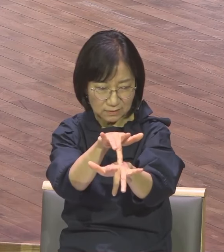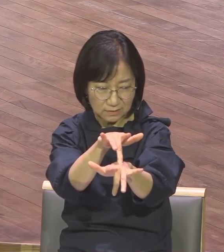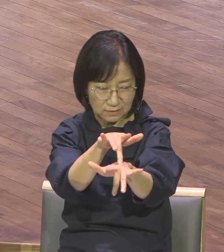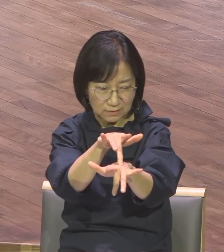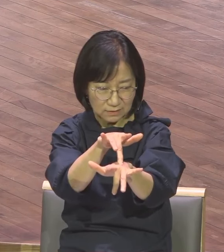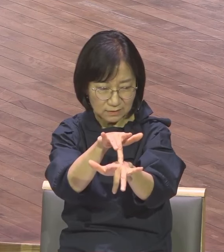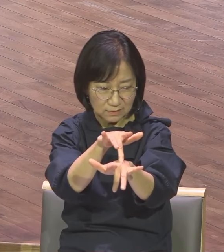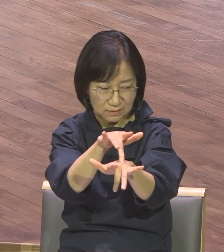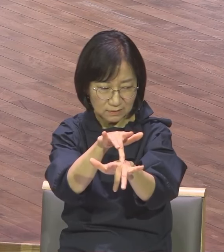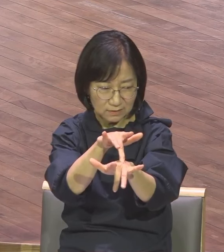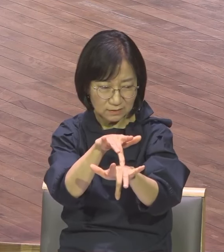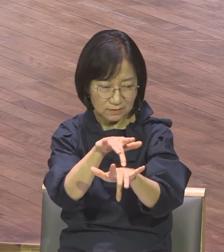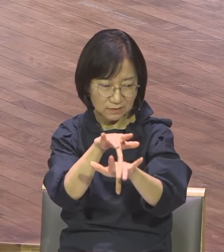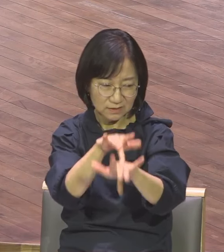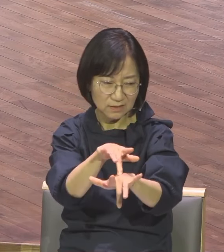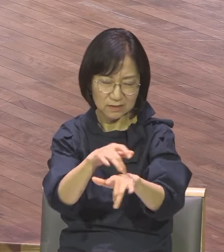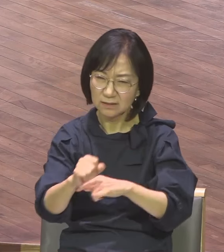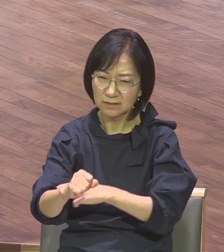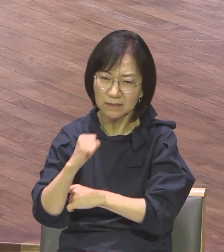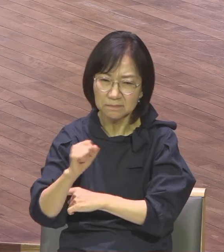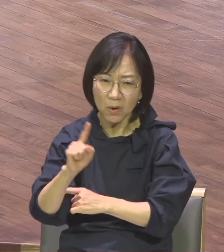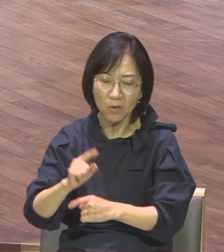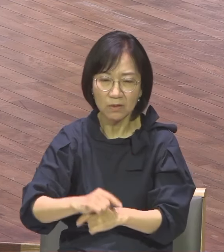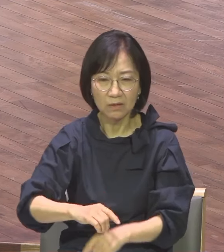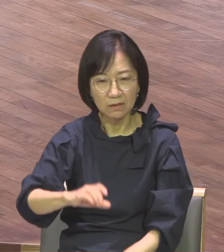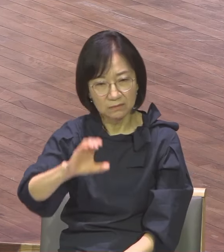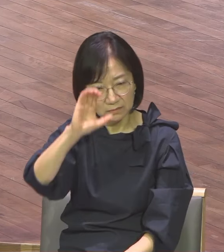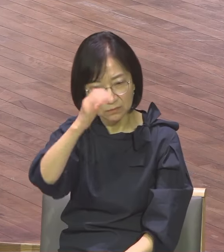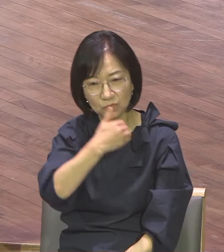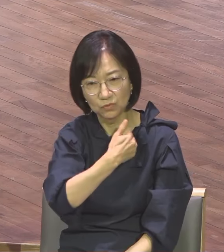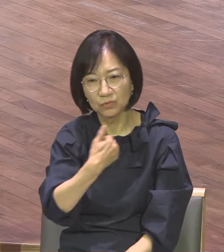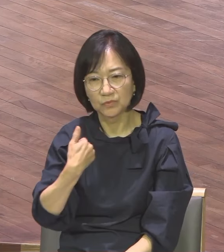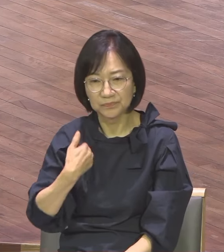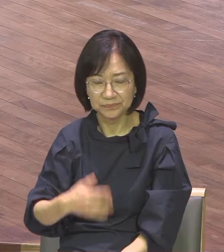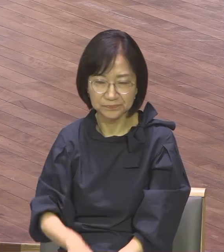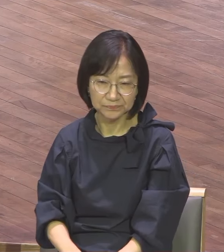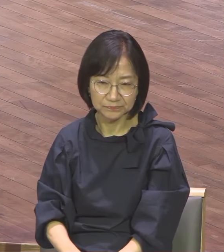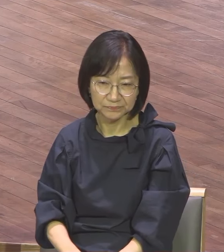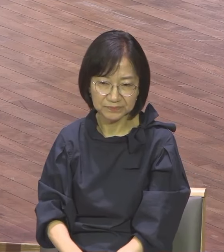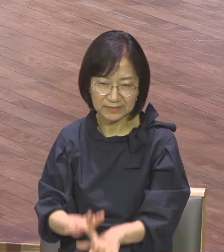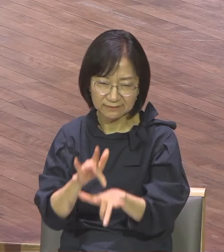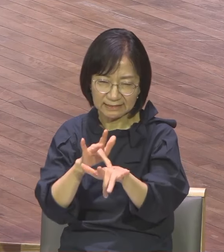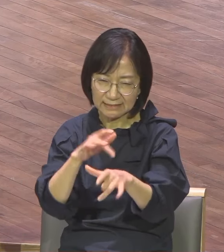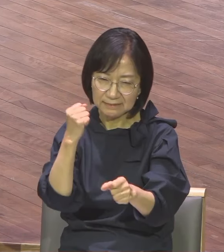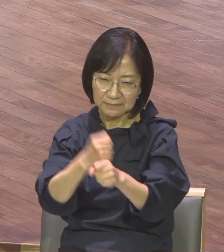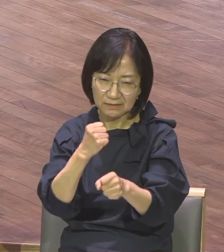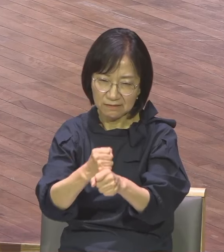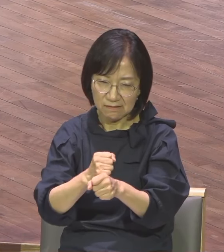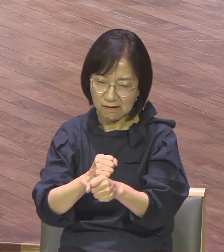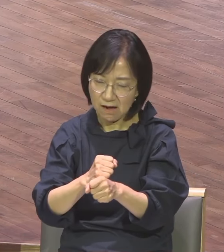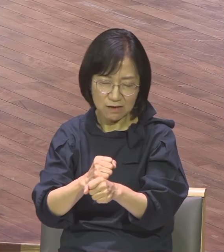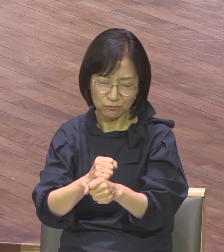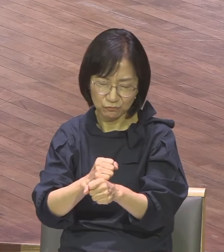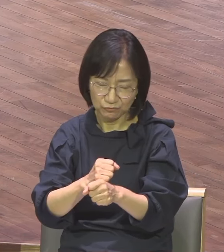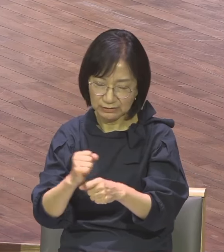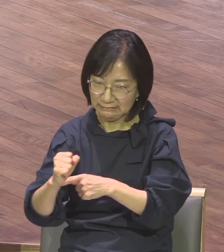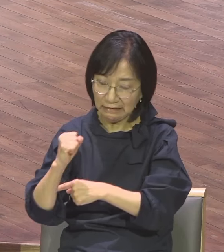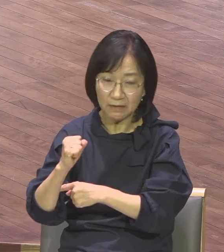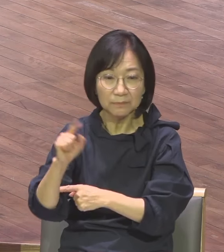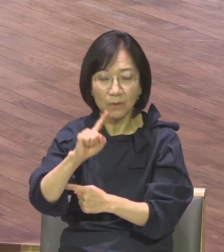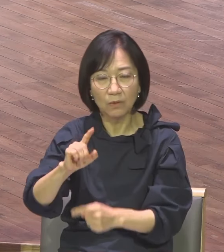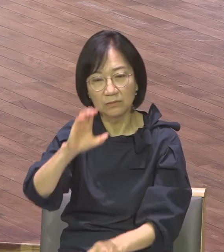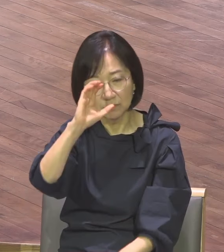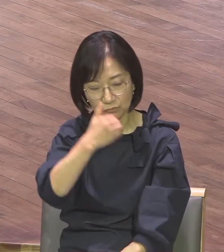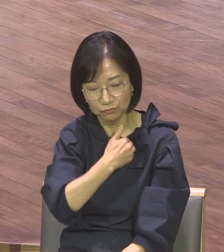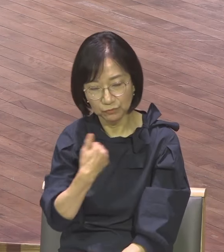걸작품입니다. 그 걸작품이 뭐냐? 천주교다 그랬어요. 사단이 만든 최고의 걸작품이 천주교.